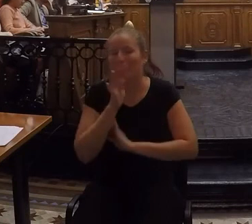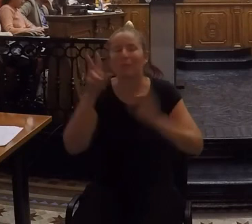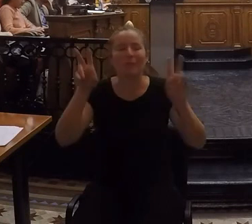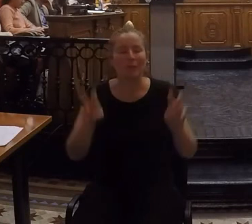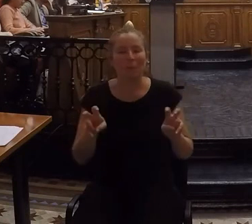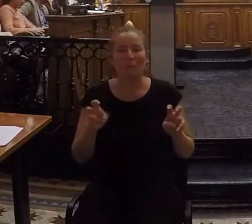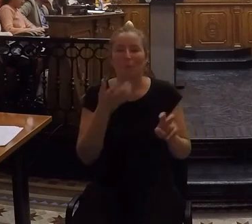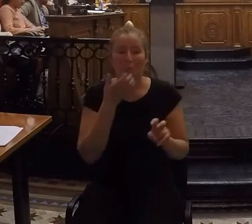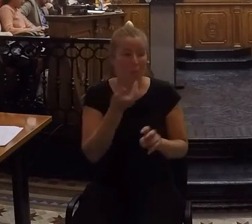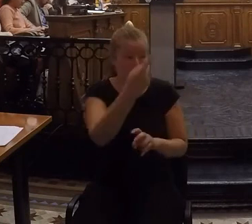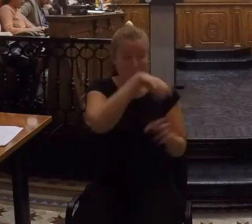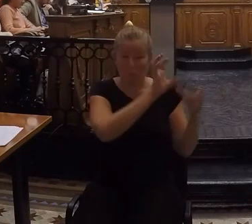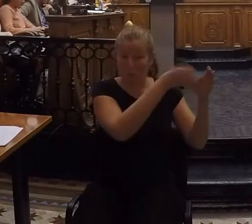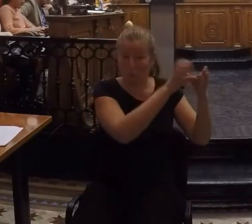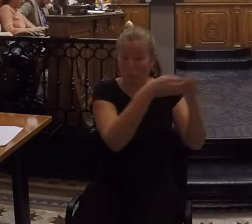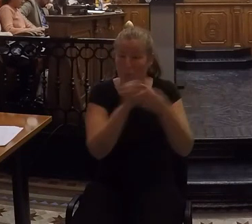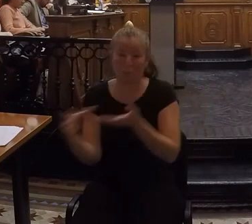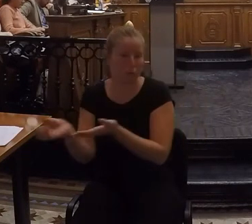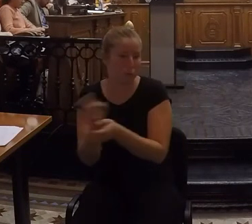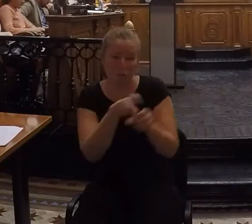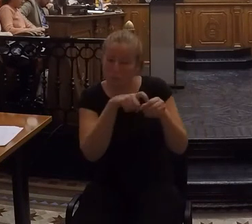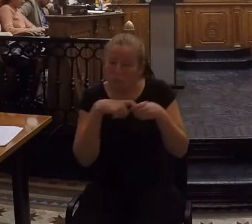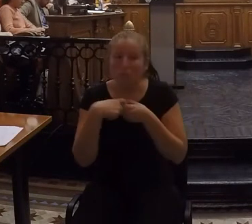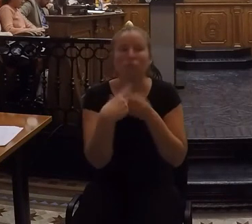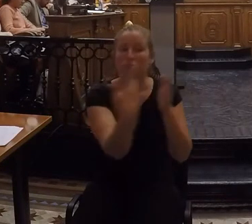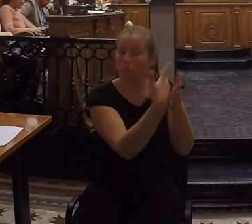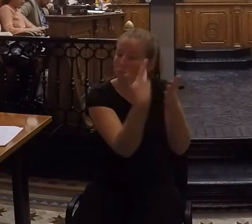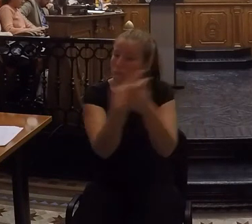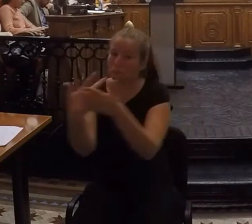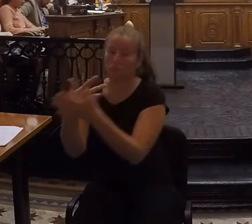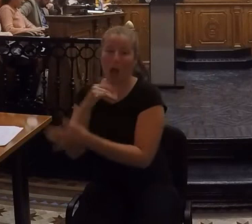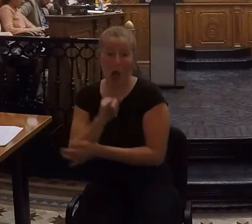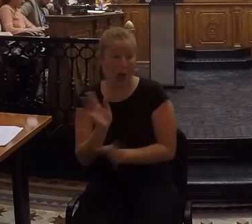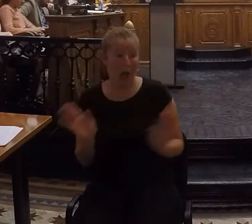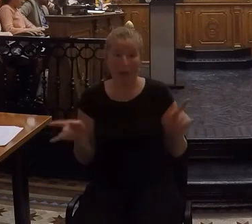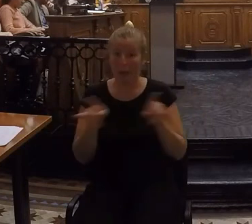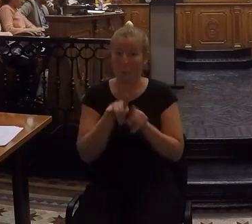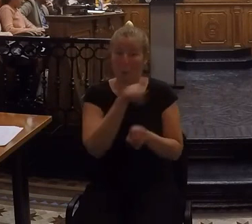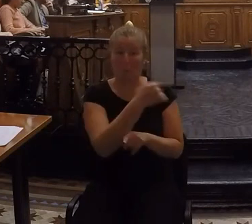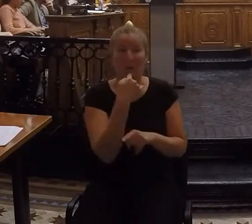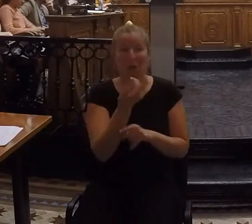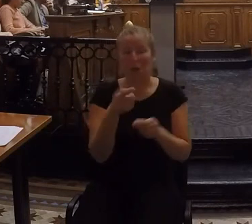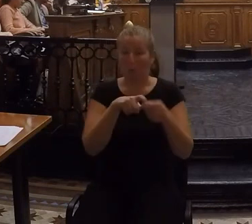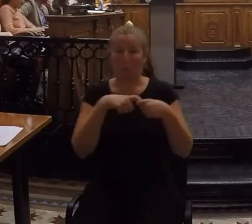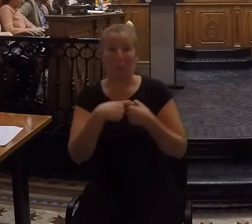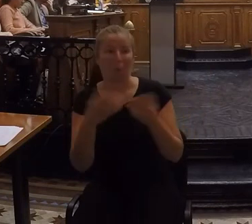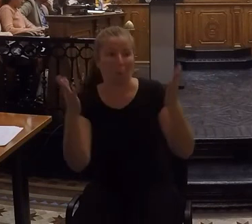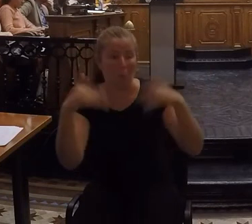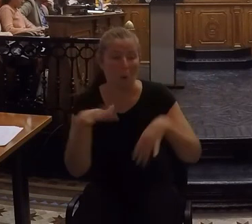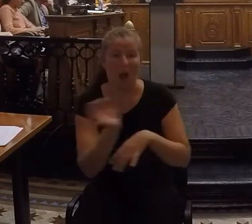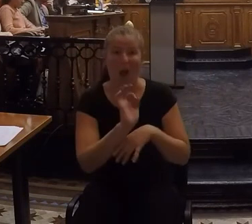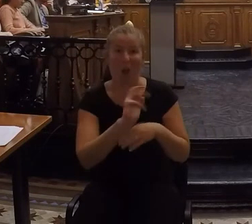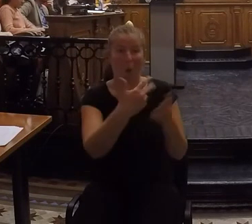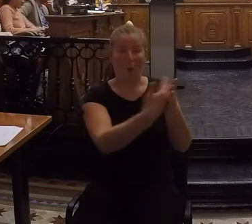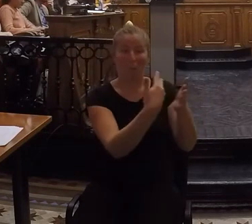participación a todos los grupos políticos. Tienen un ejemplo claro, señor Granero, se quejan ustedes de que no hay participación, de que no han hecho alegaciones porque